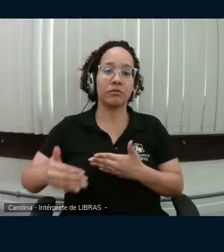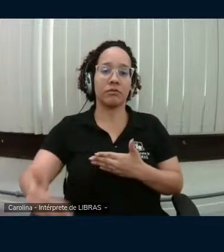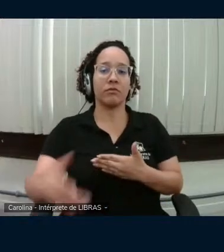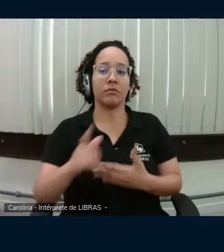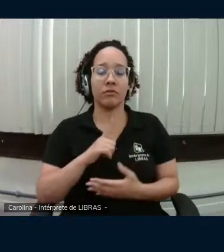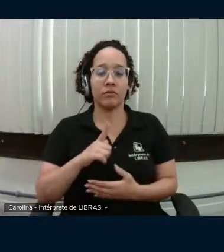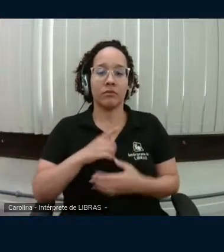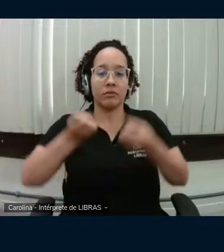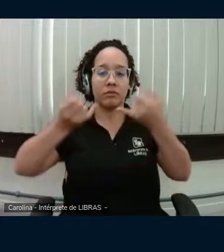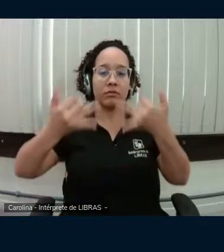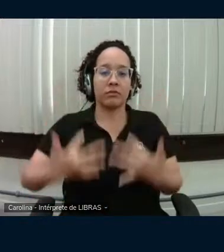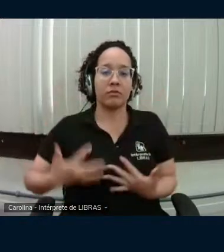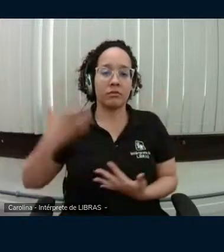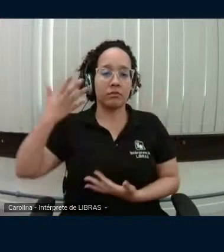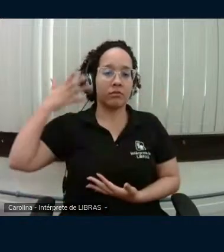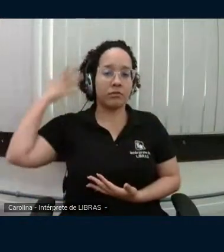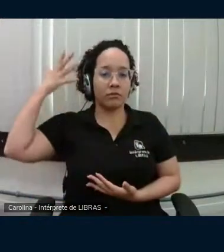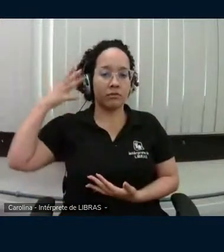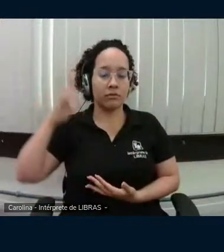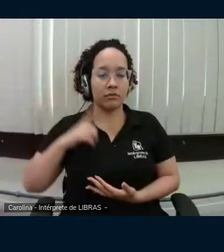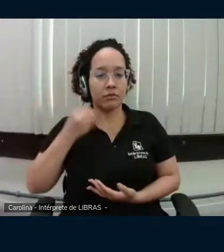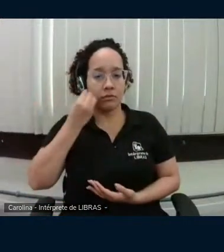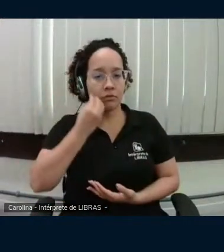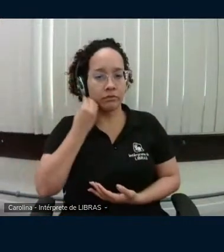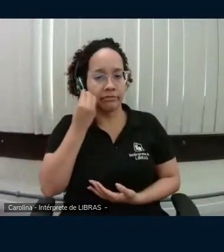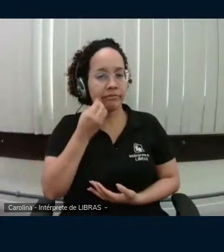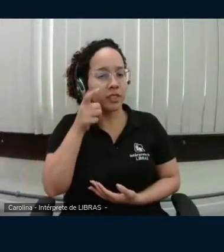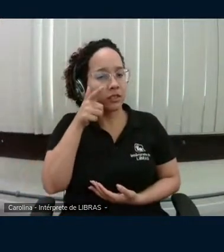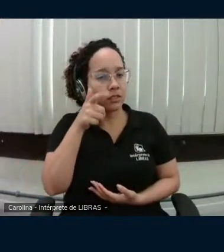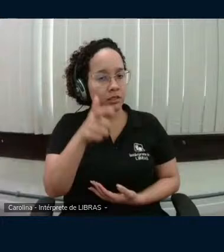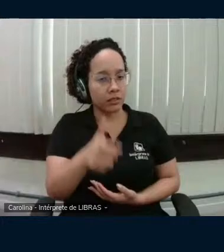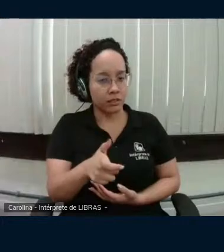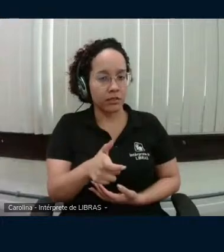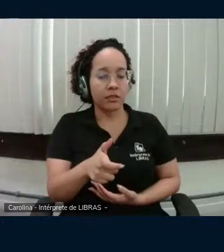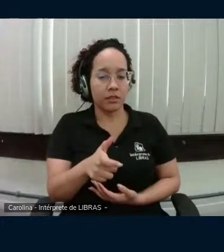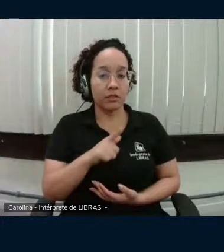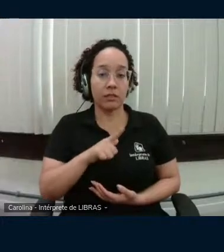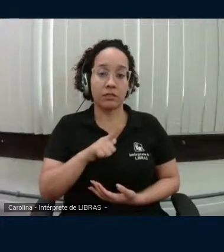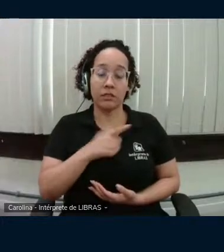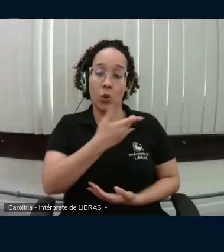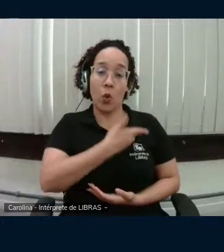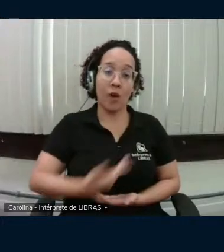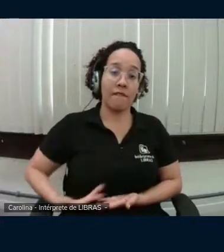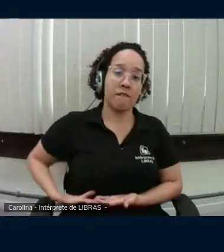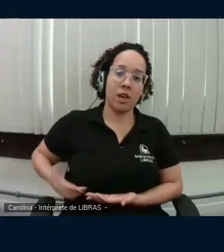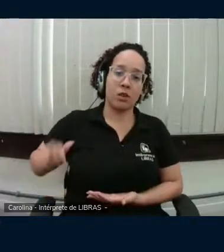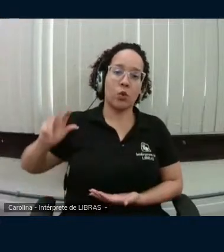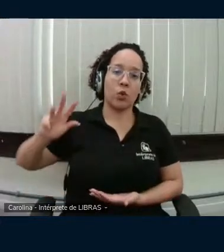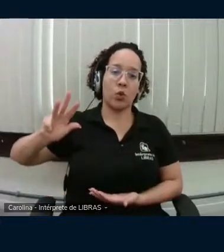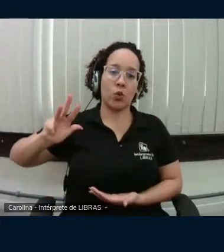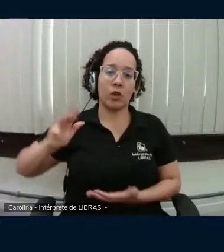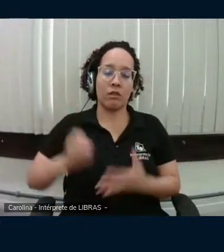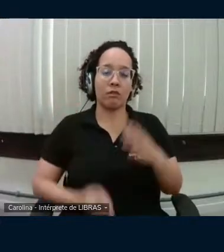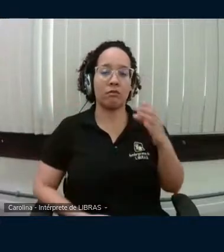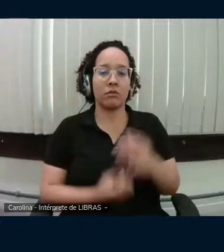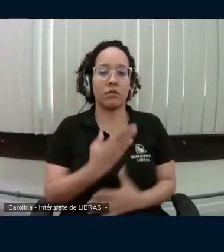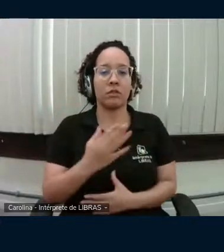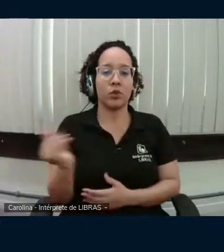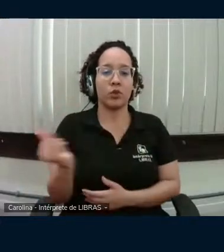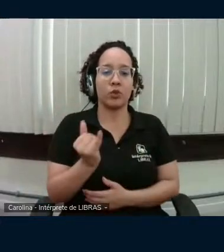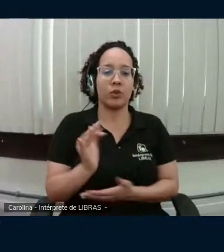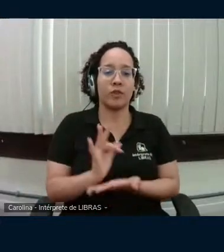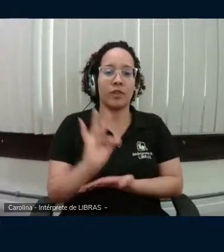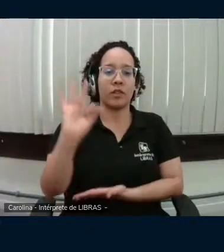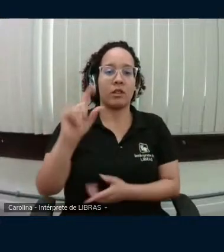da minha fala, eu resgatei experiências interessantíssimas vividas pelo governo Lula anterior. A criação dos institutos federais, do ensino